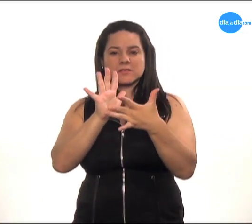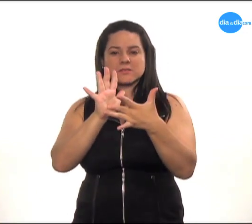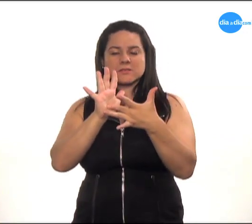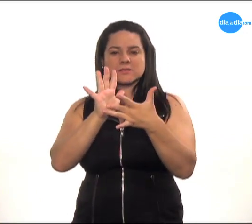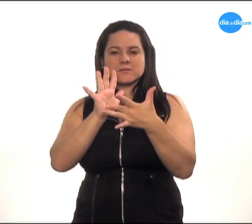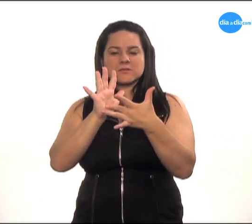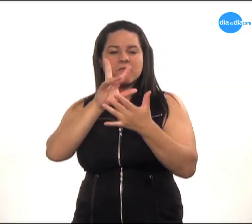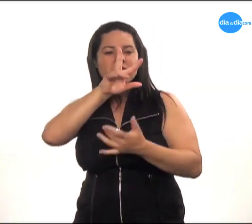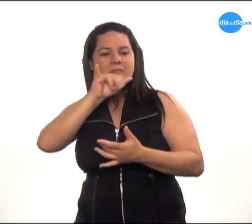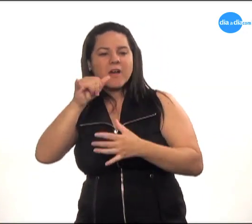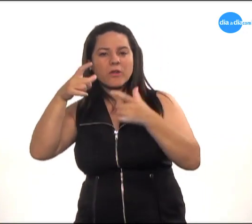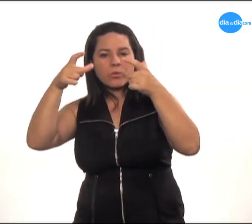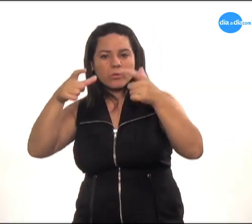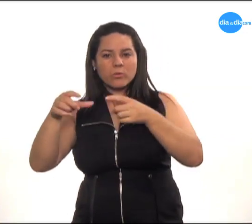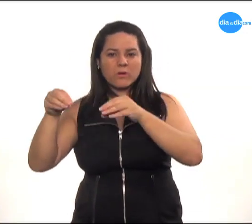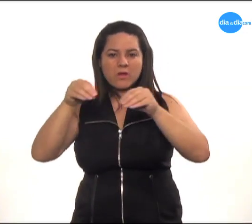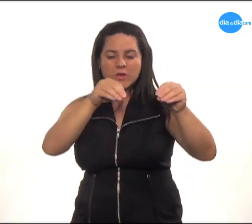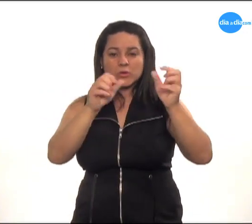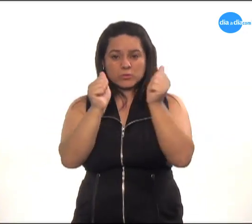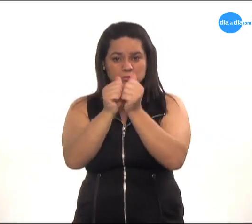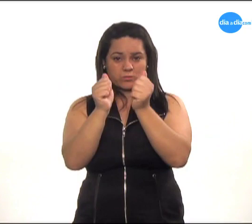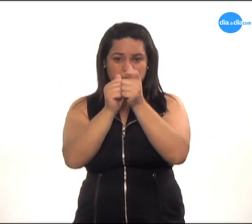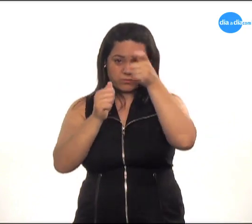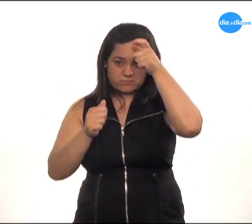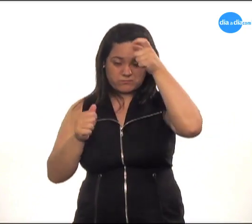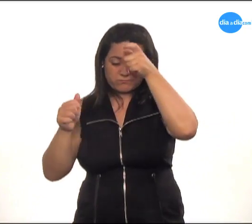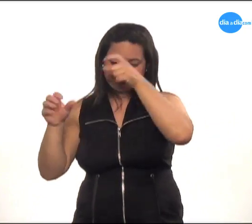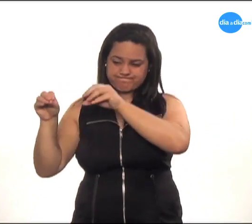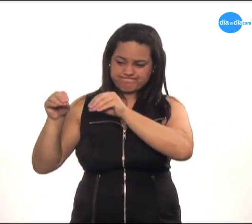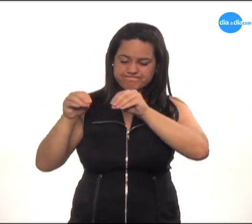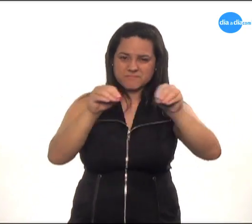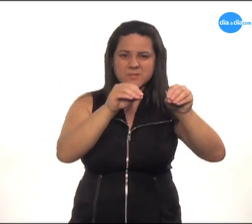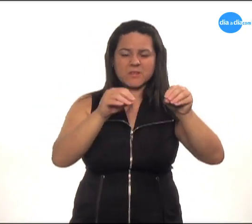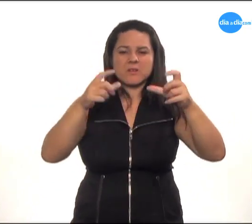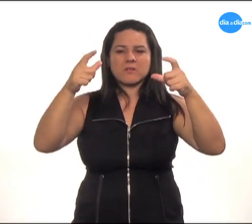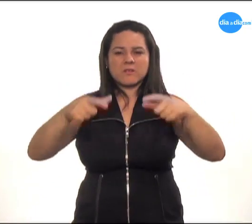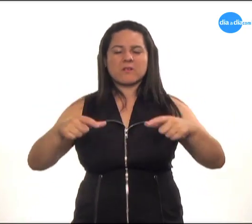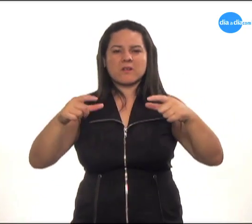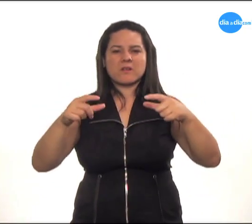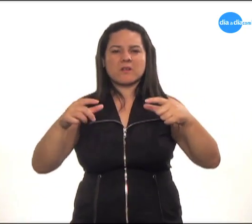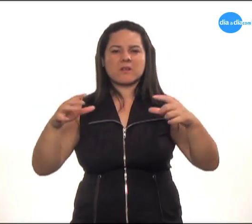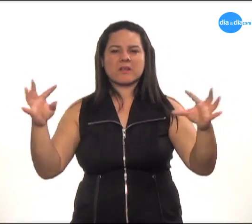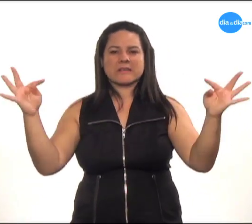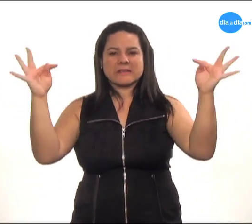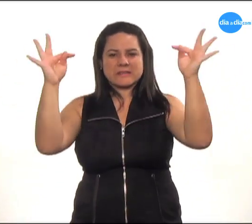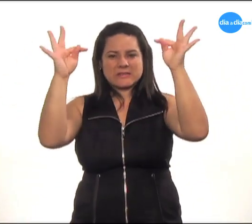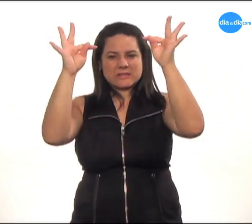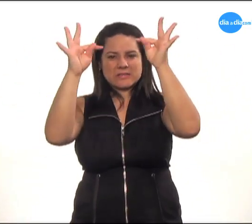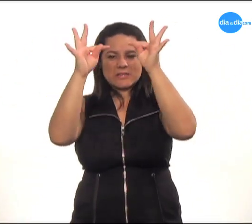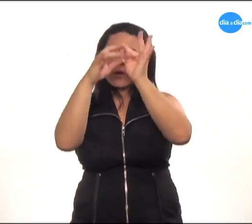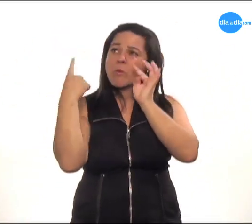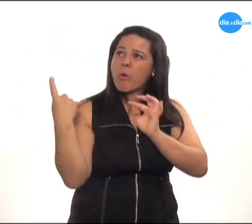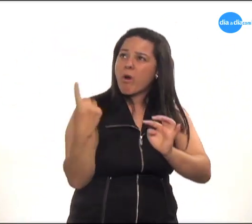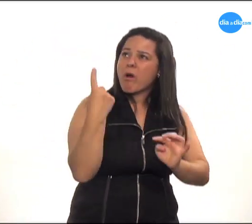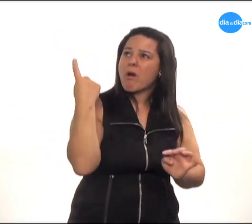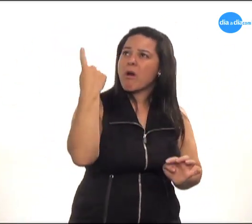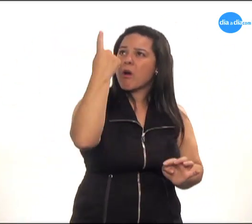Jesus é levado por Satanás ao pináculo do templo. O pináculo do templo era uma